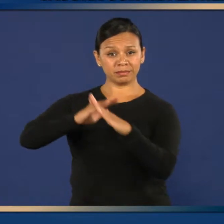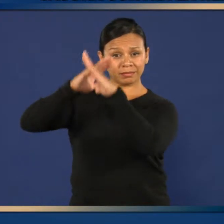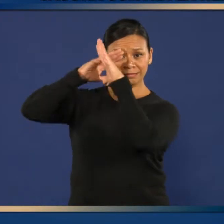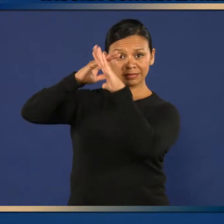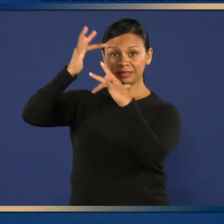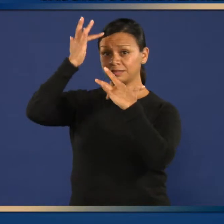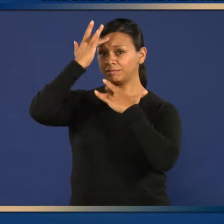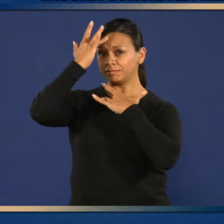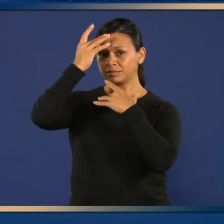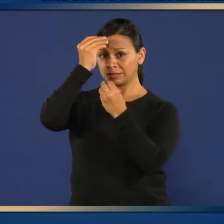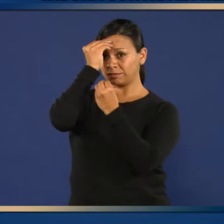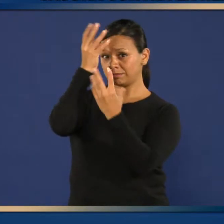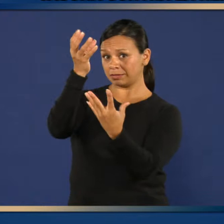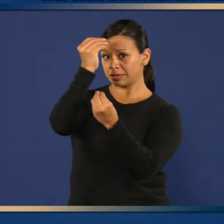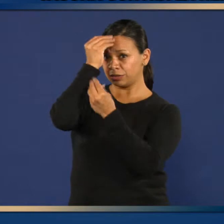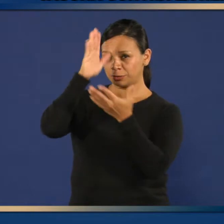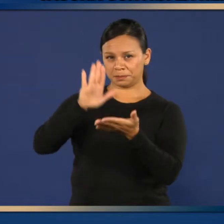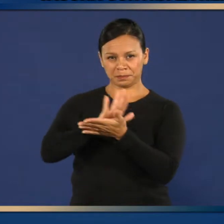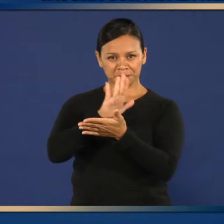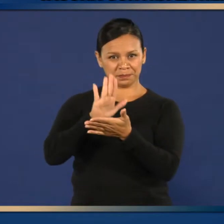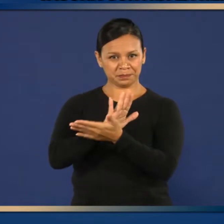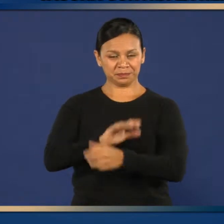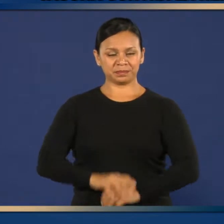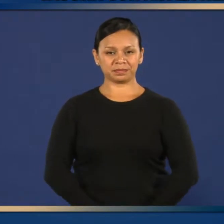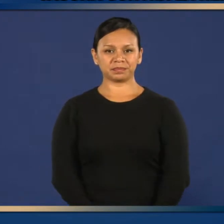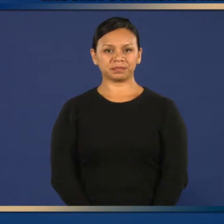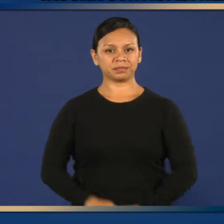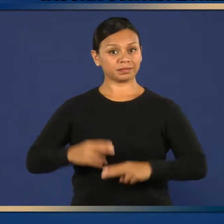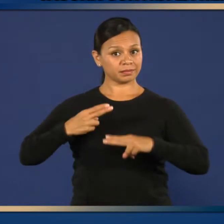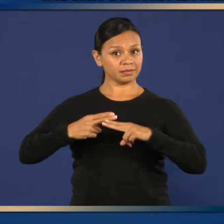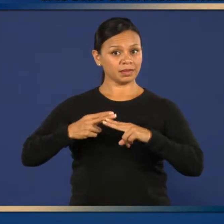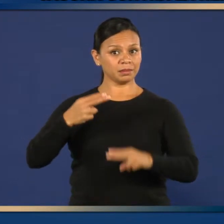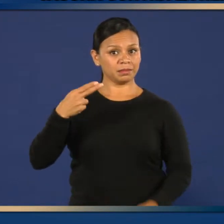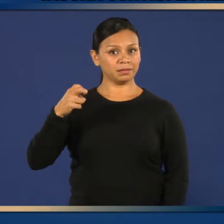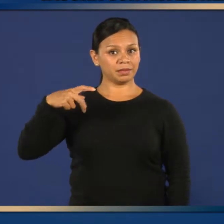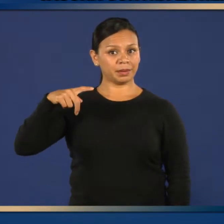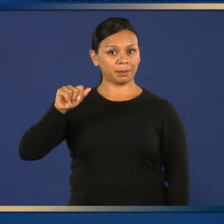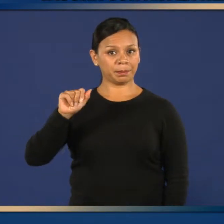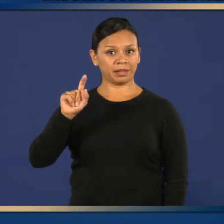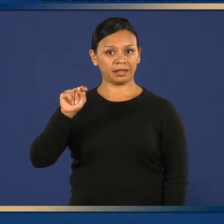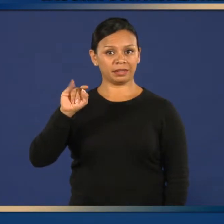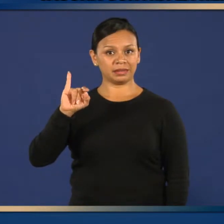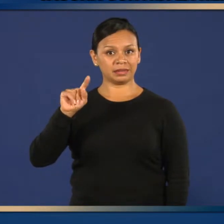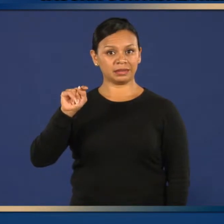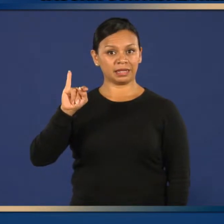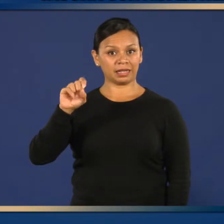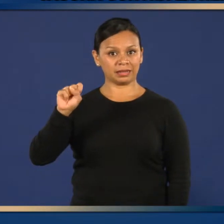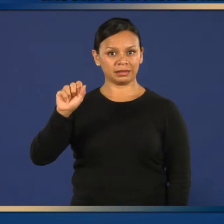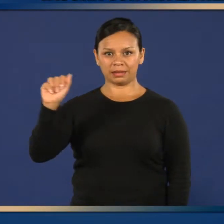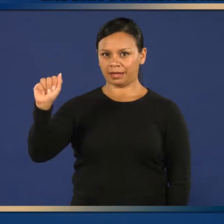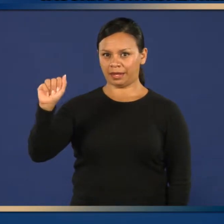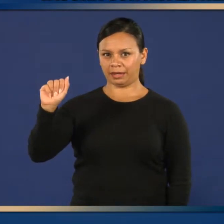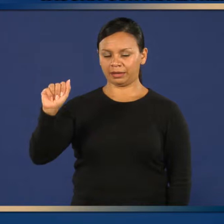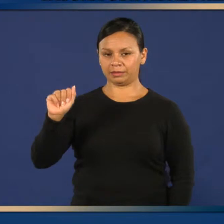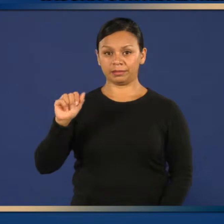vacuna contra la hepatitis a lo que usted necesita saber